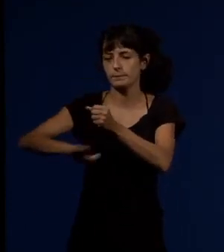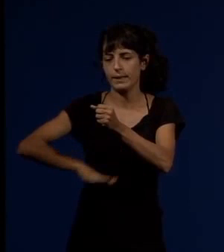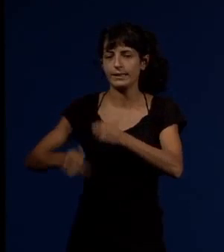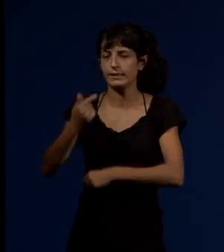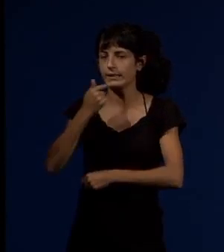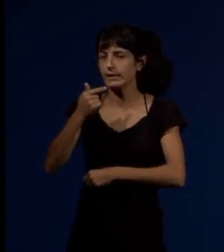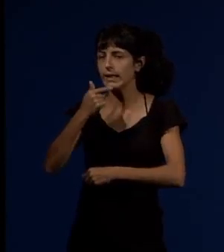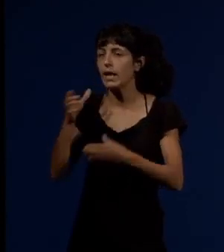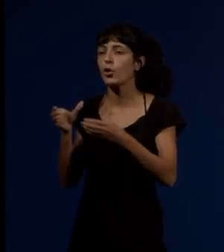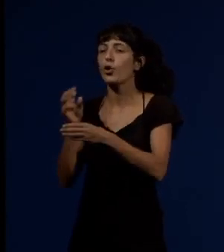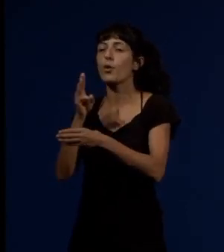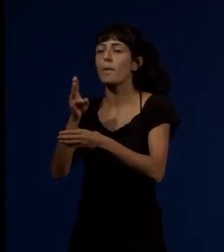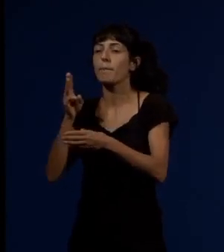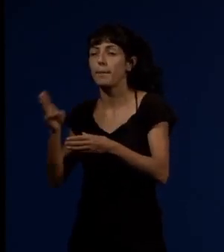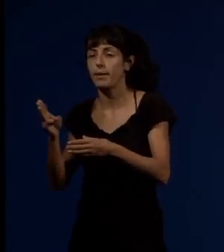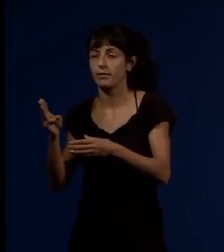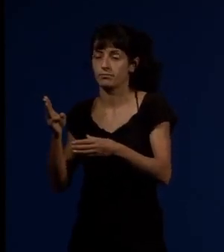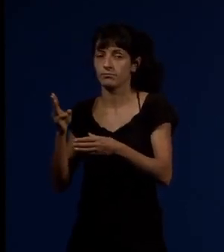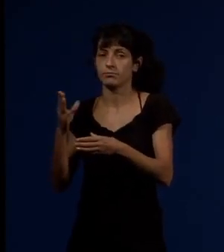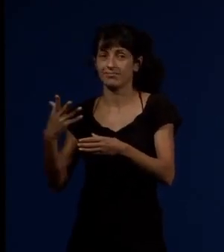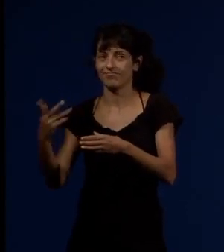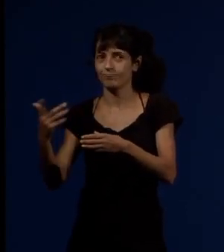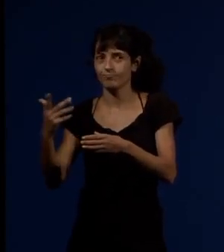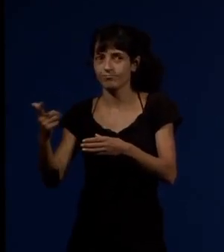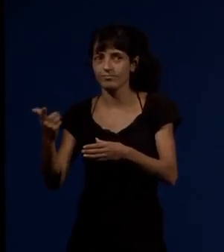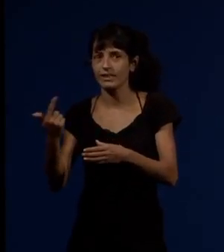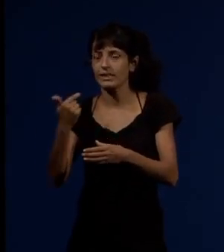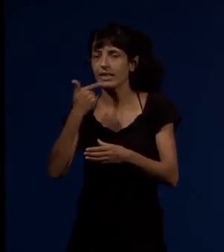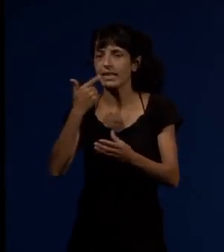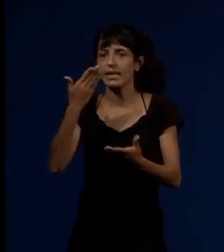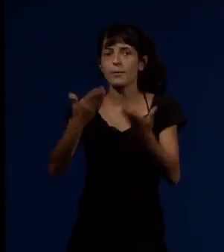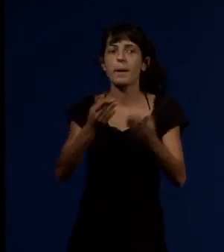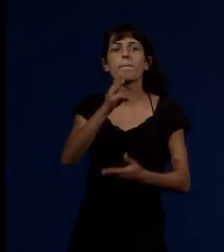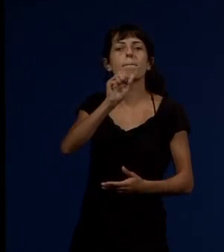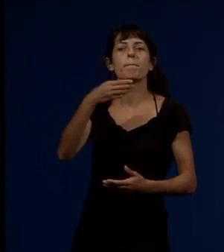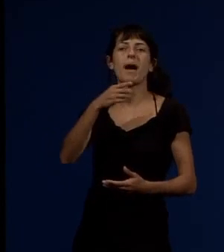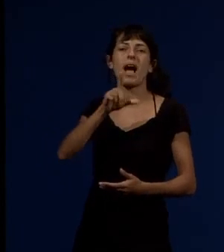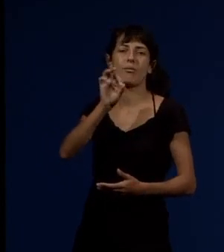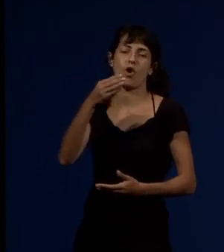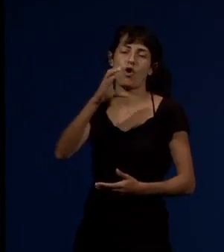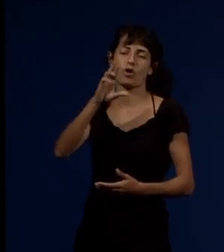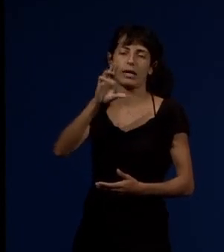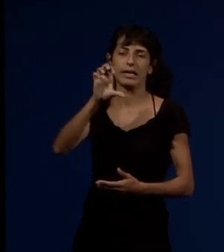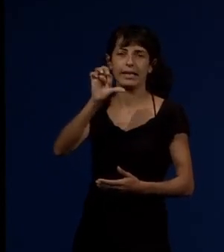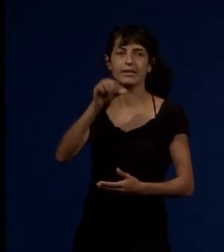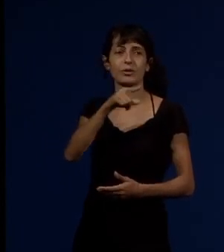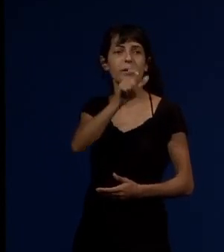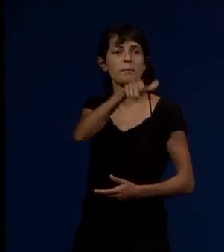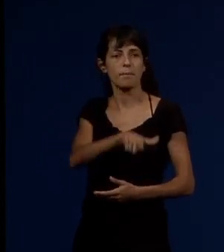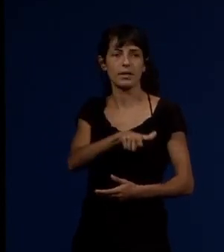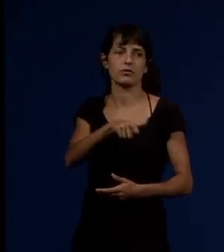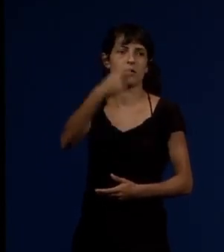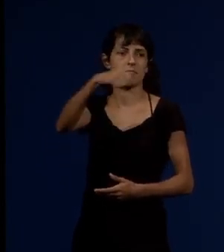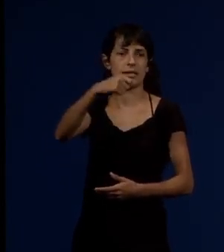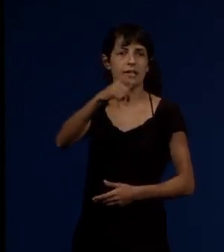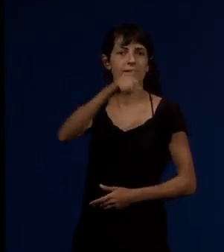Partido Popular ten marchamo galego. Non é menor que Pablo Crespo fora un dos dirixentes que levaba o cotarro